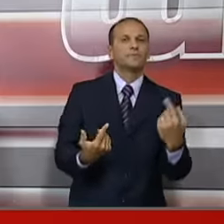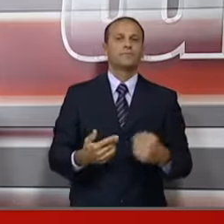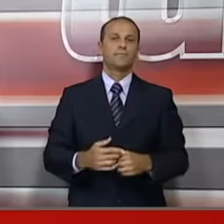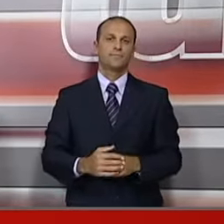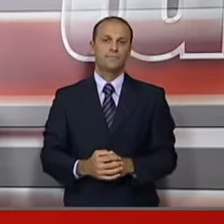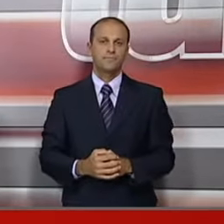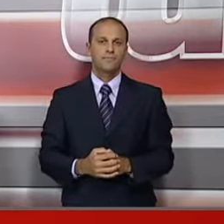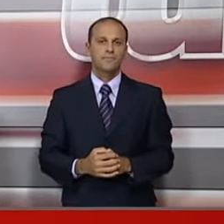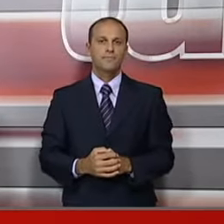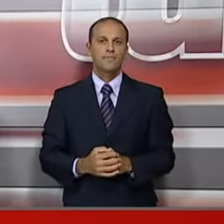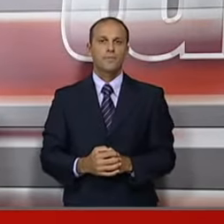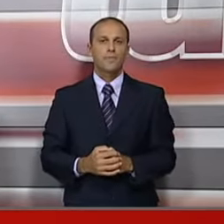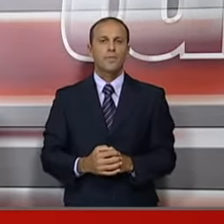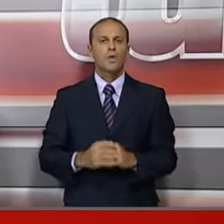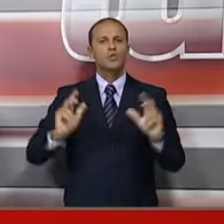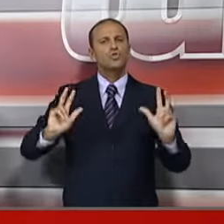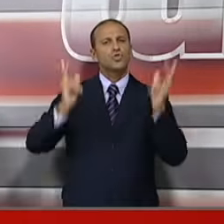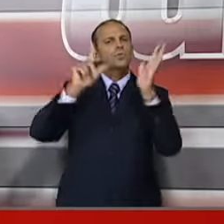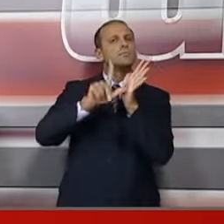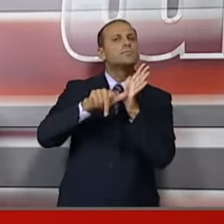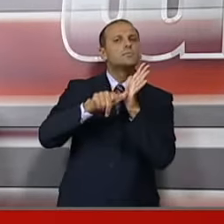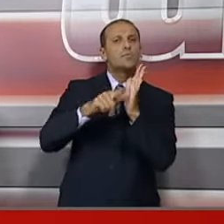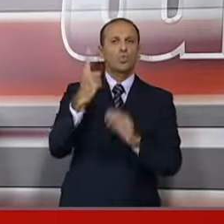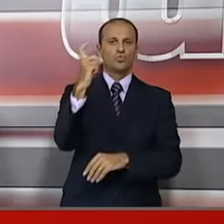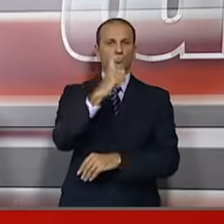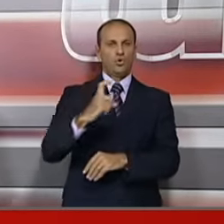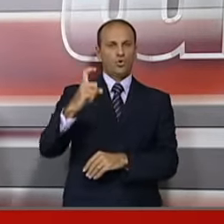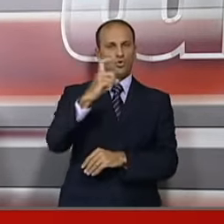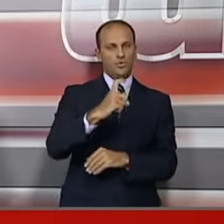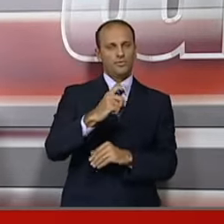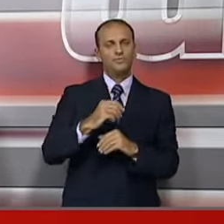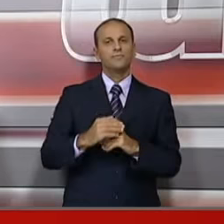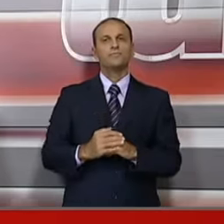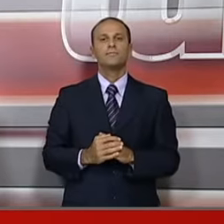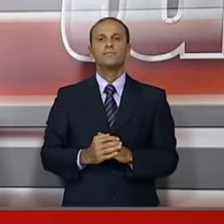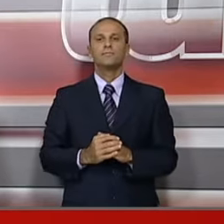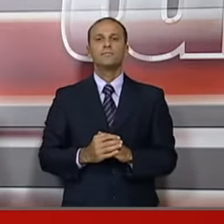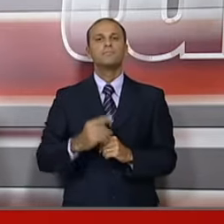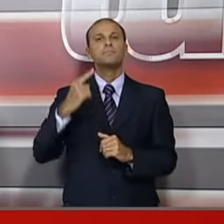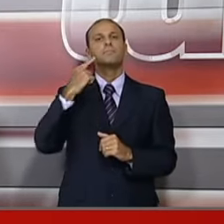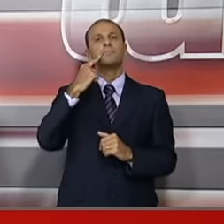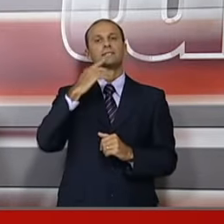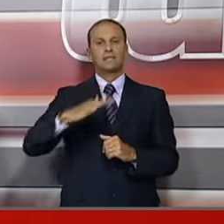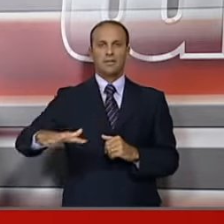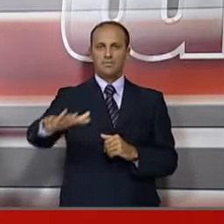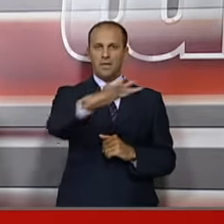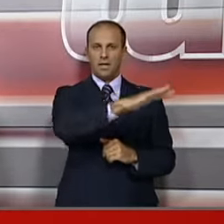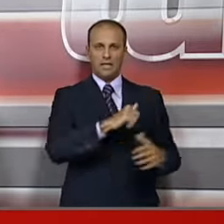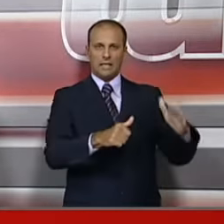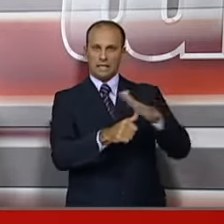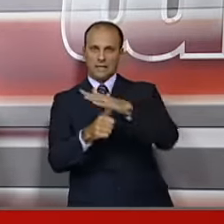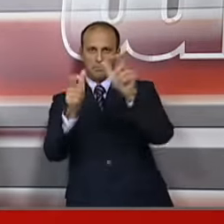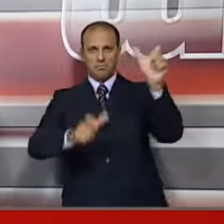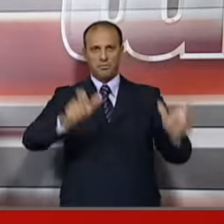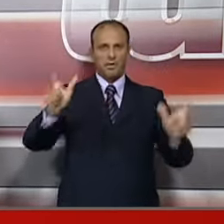spazzatura lo sciopero Durerà un giorno i dipendenti di Messina ambiente